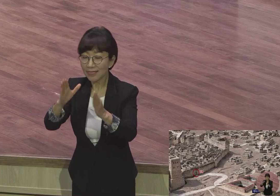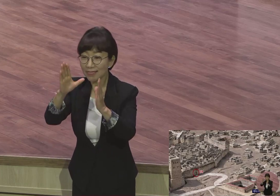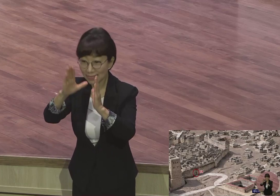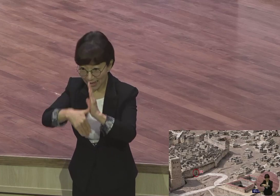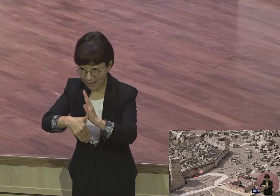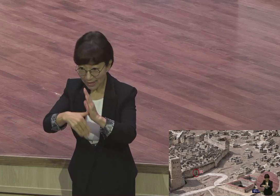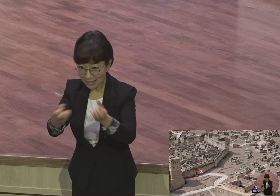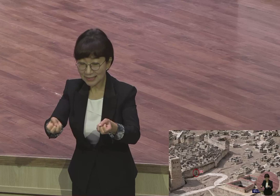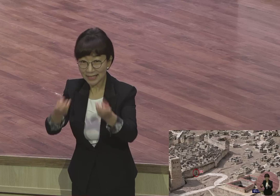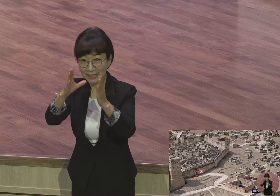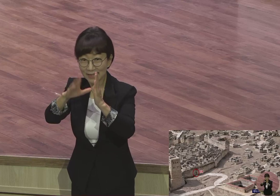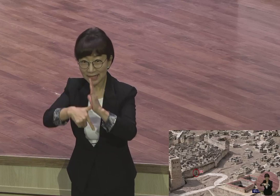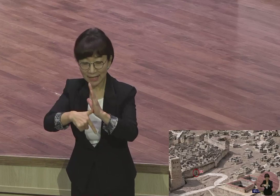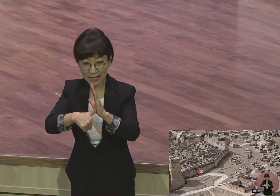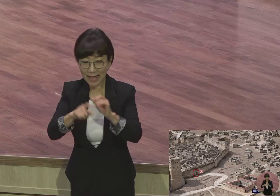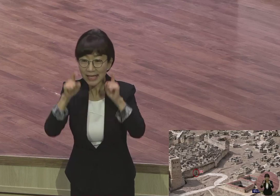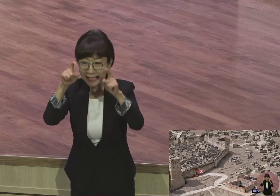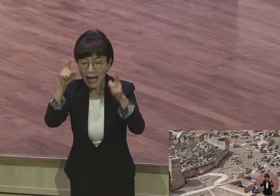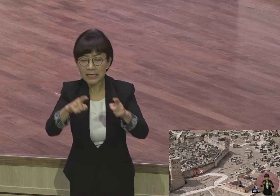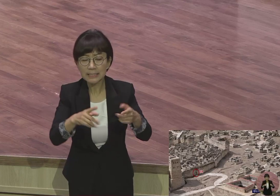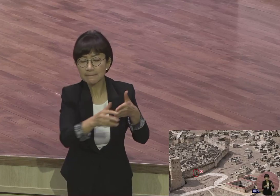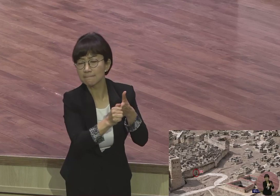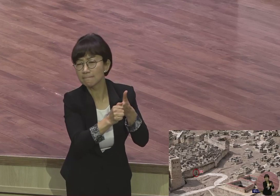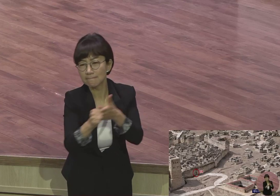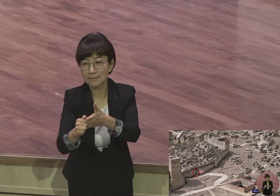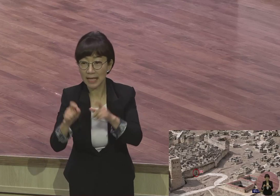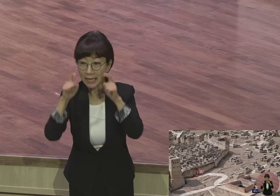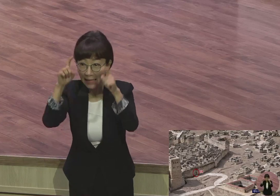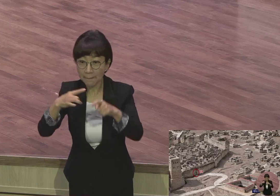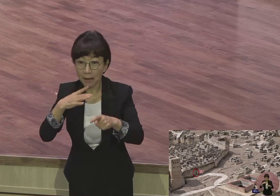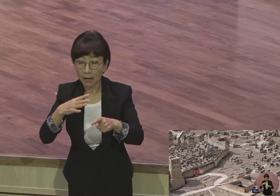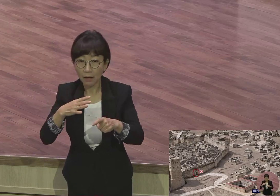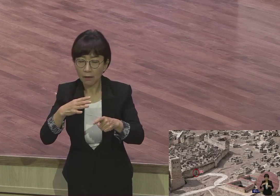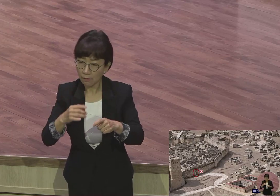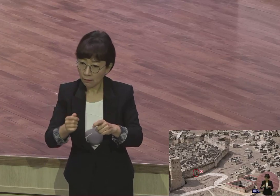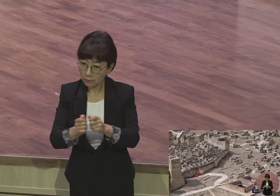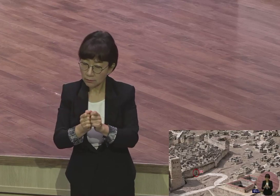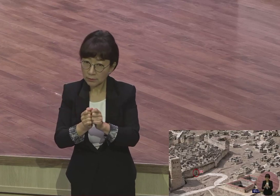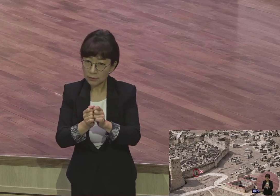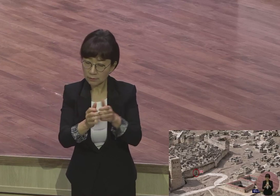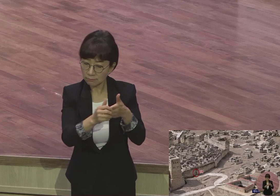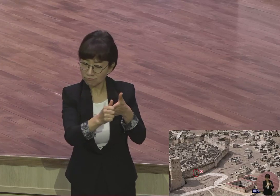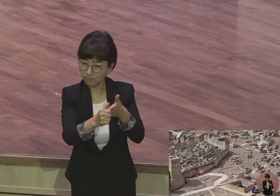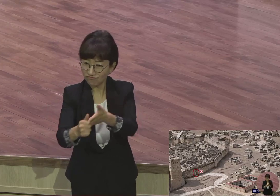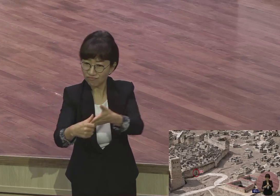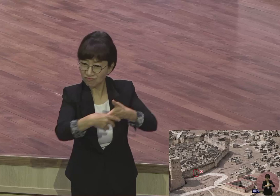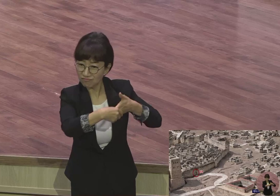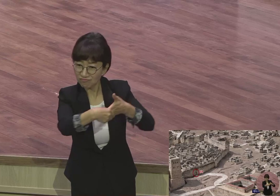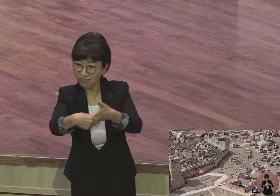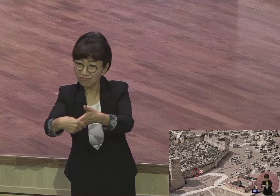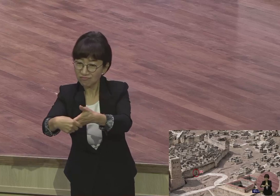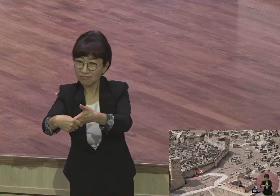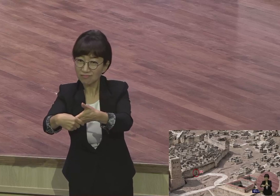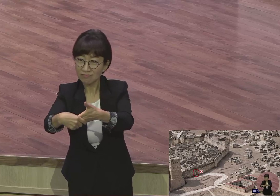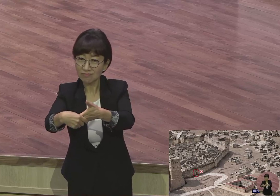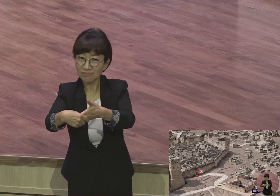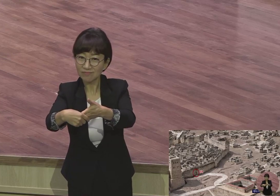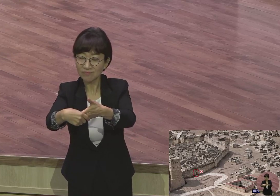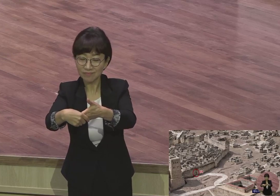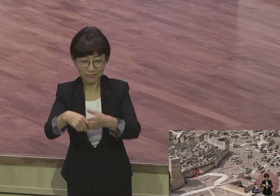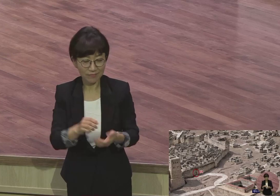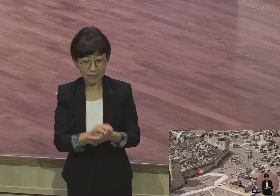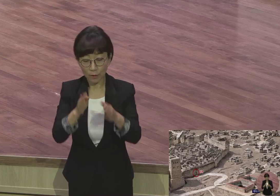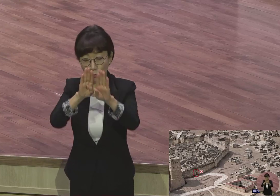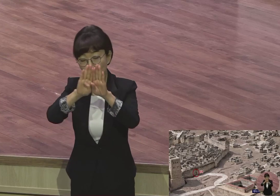문입니다. 저 양문은 양만 들어가게 돼 있어요. 아니 사람도 들어갈 수 있는데 그것을 통과해서 어떻게 합니까? 성전으로